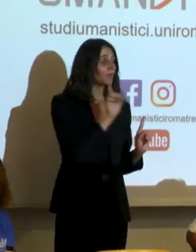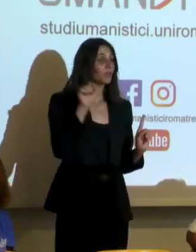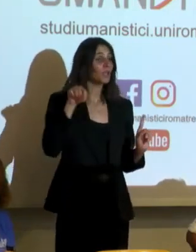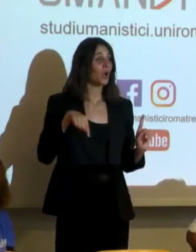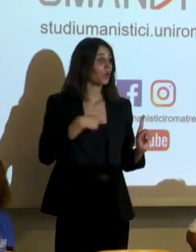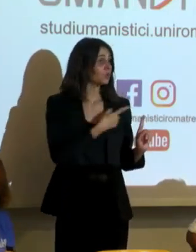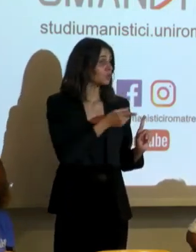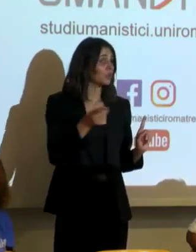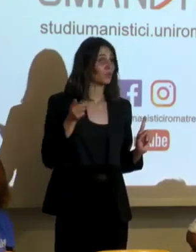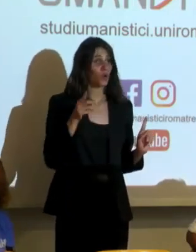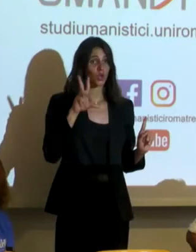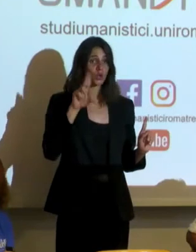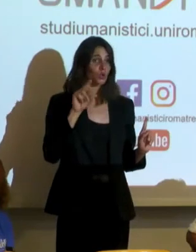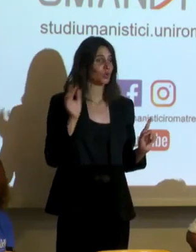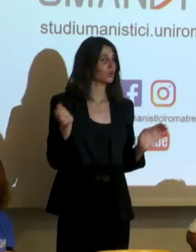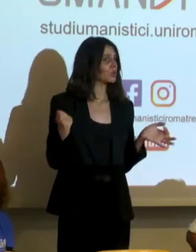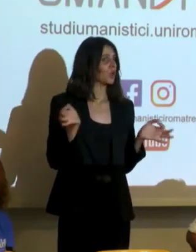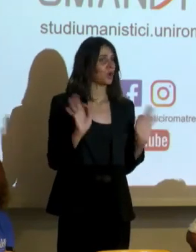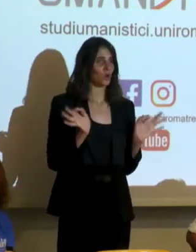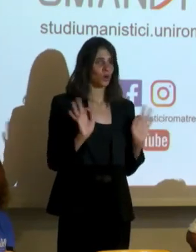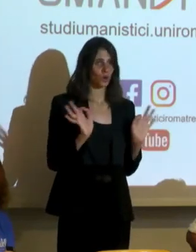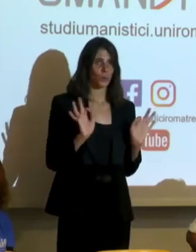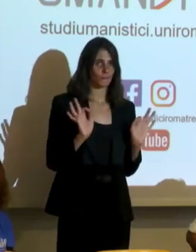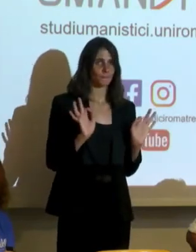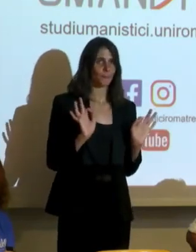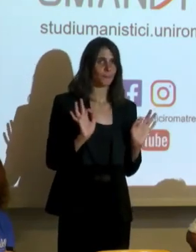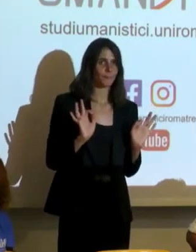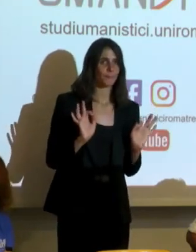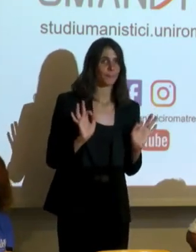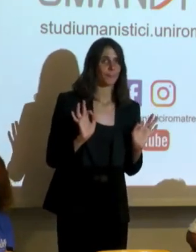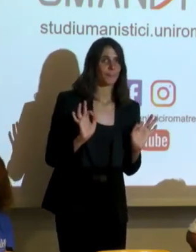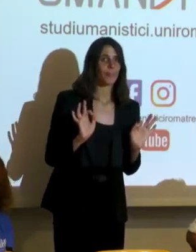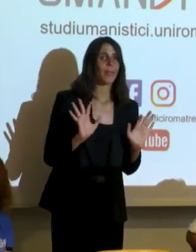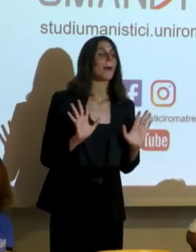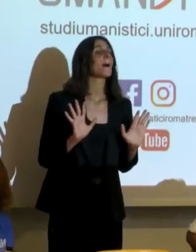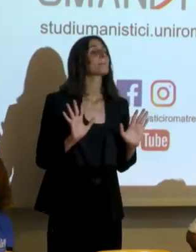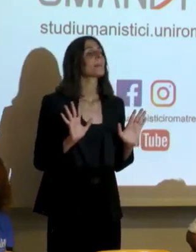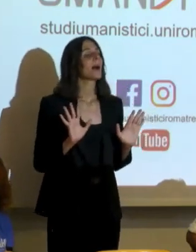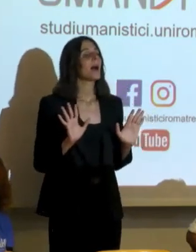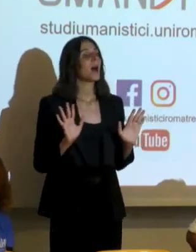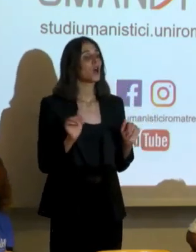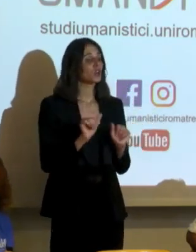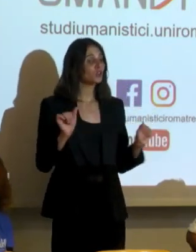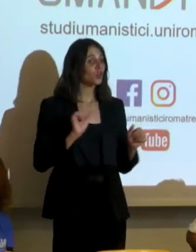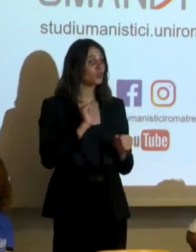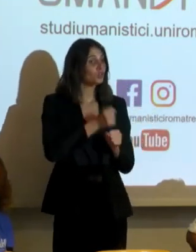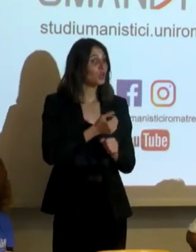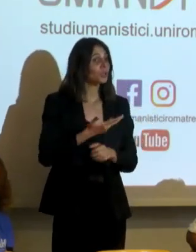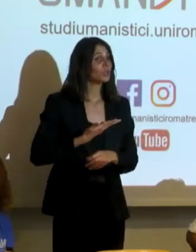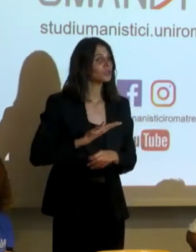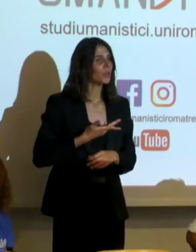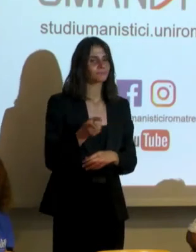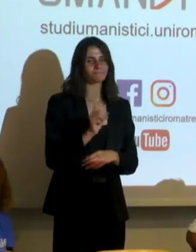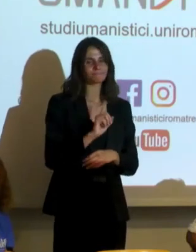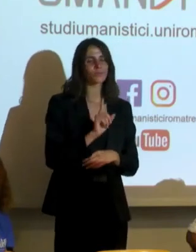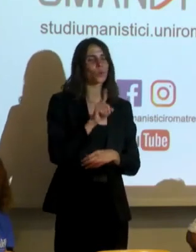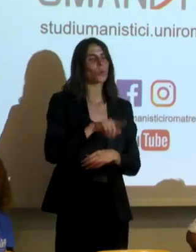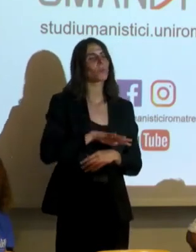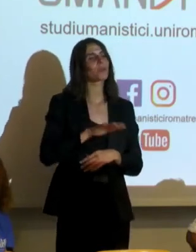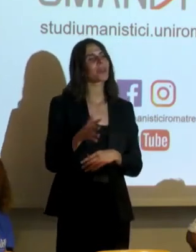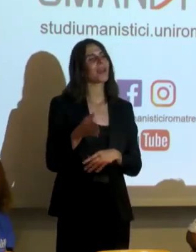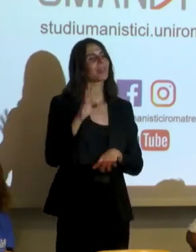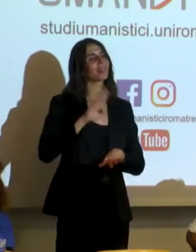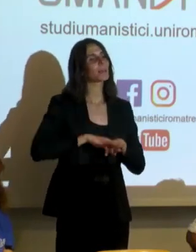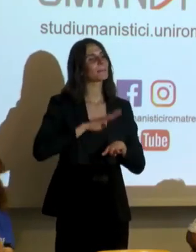potuto esplorare, ha potuto percorrere. Ma poi ancora non c'è soltanto la storia, ci sono altre discipline che sono